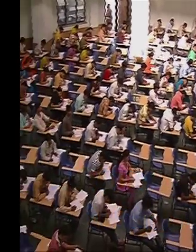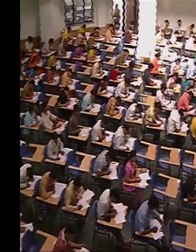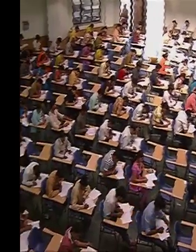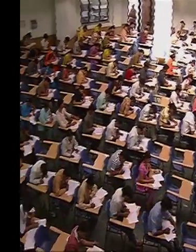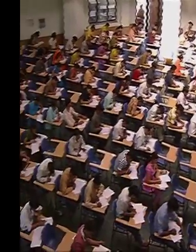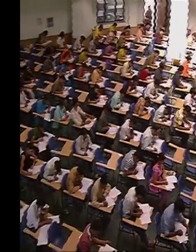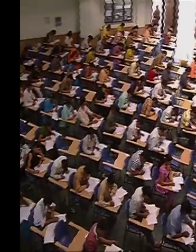हैं।